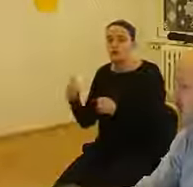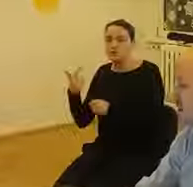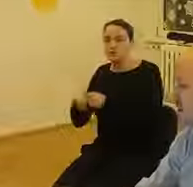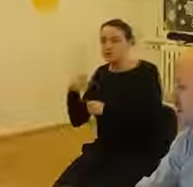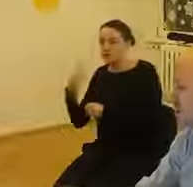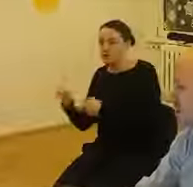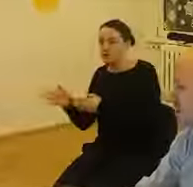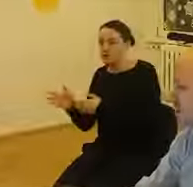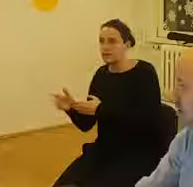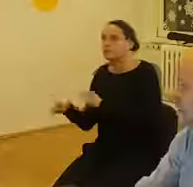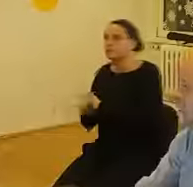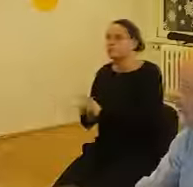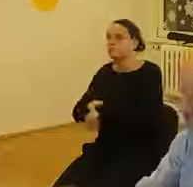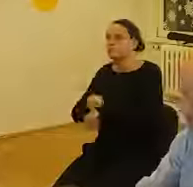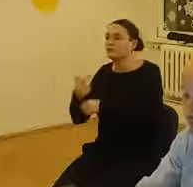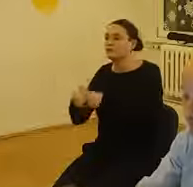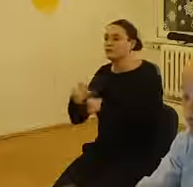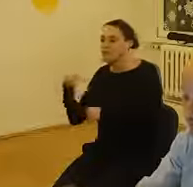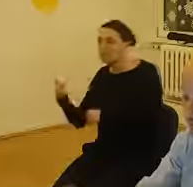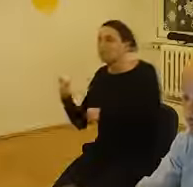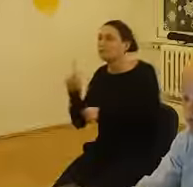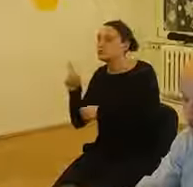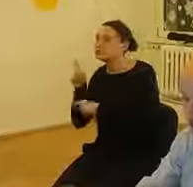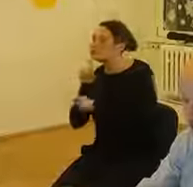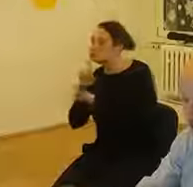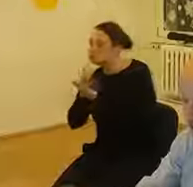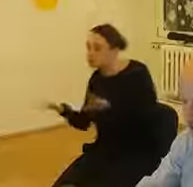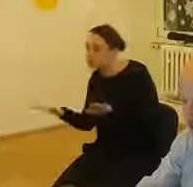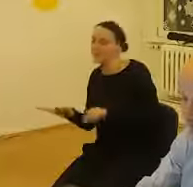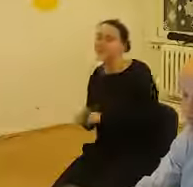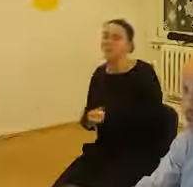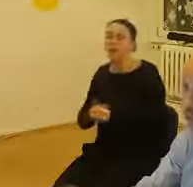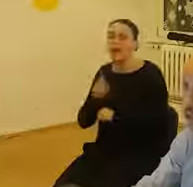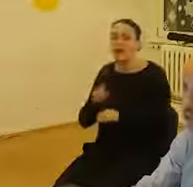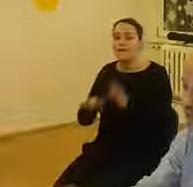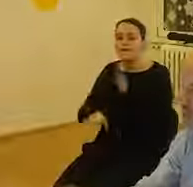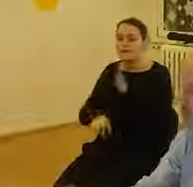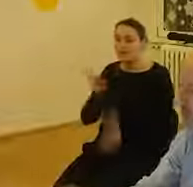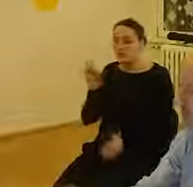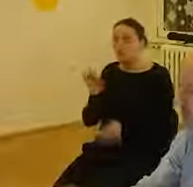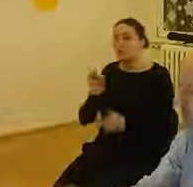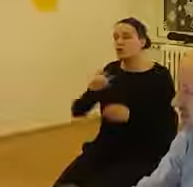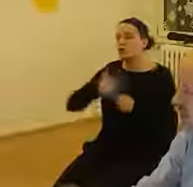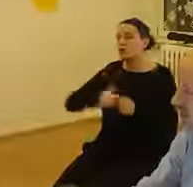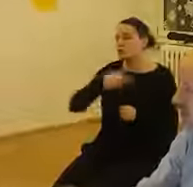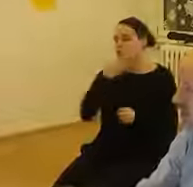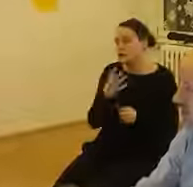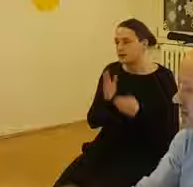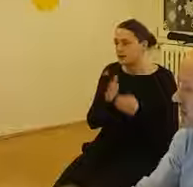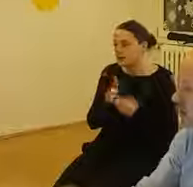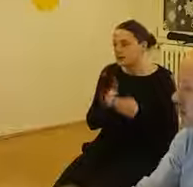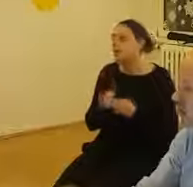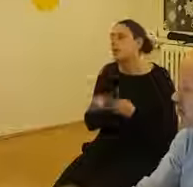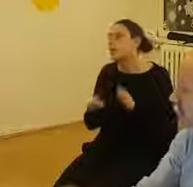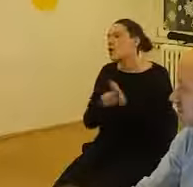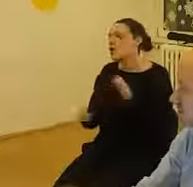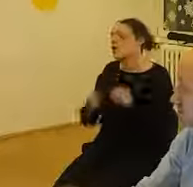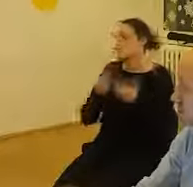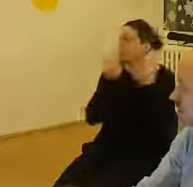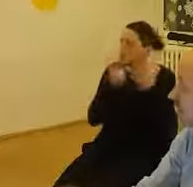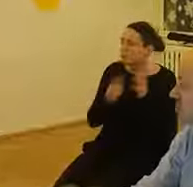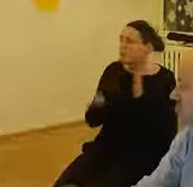godziny 21. Wybory są w niedzielę 24 marca od 7 do 21 i te wybory